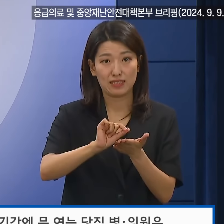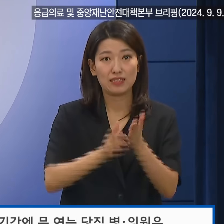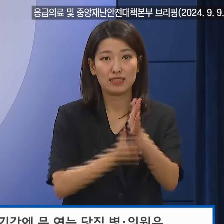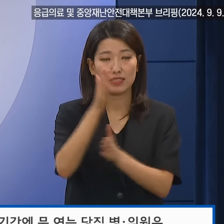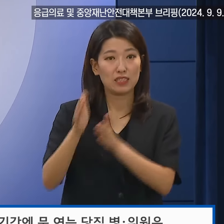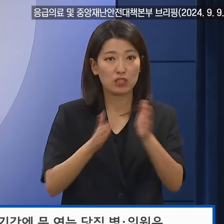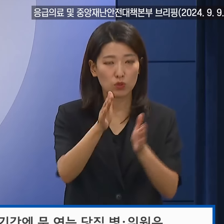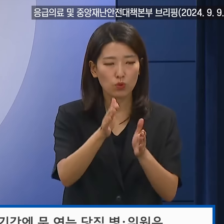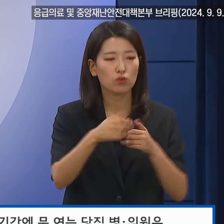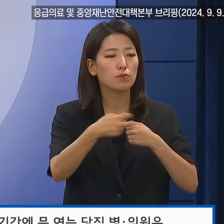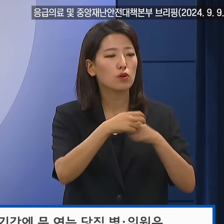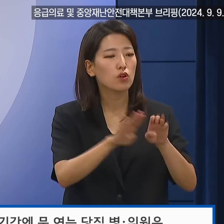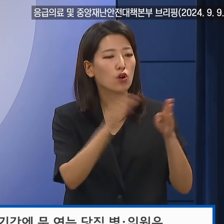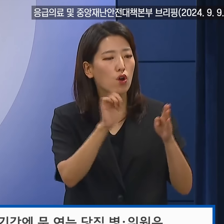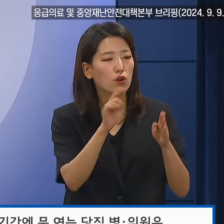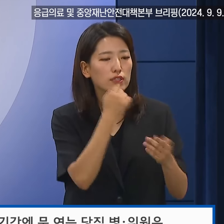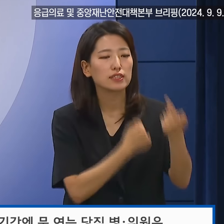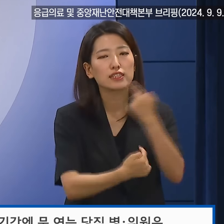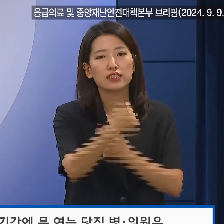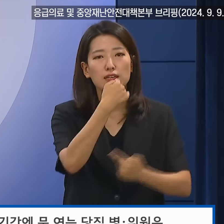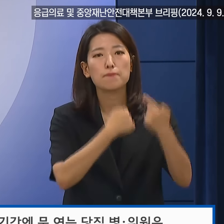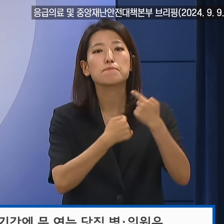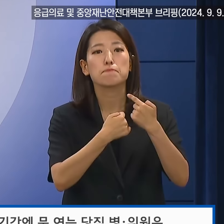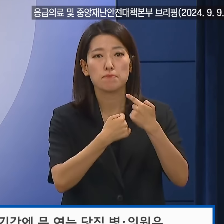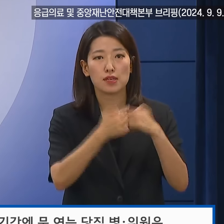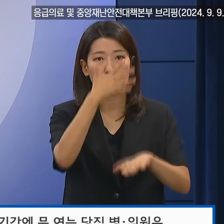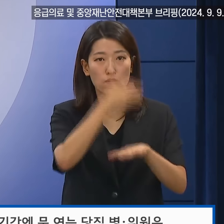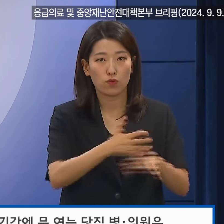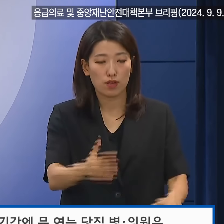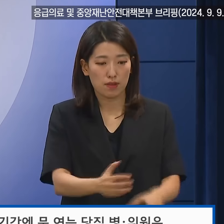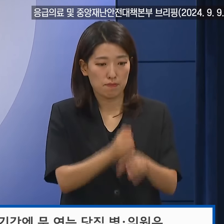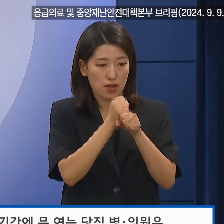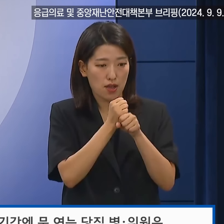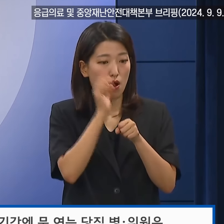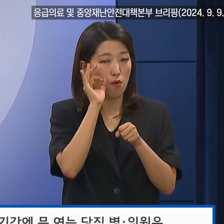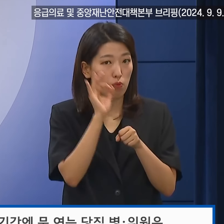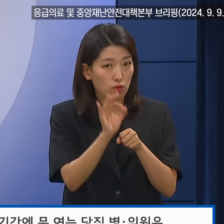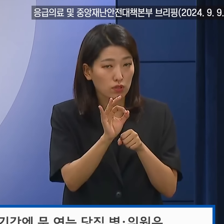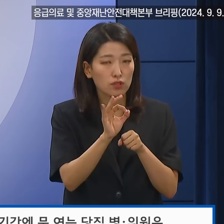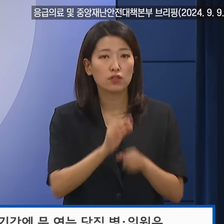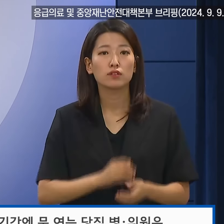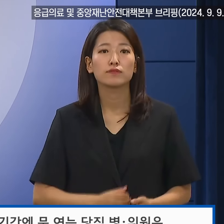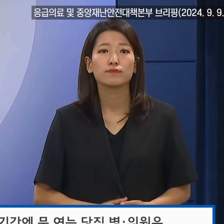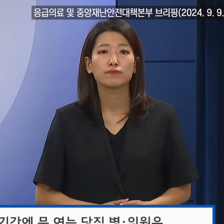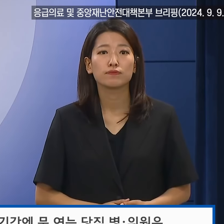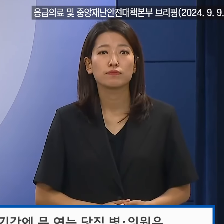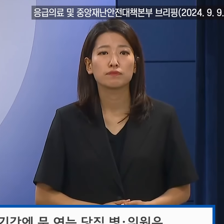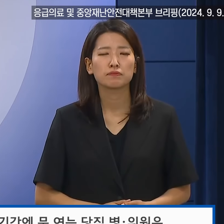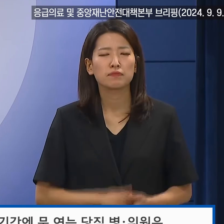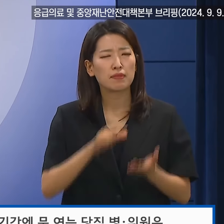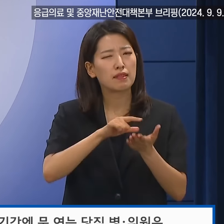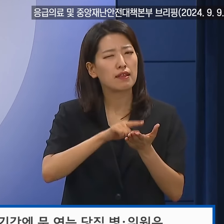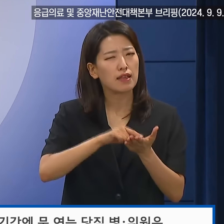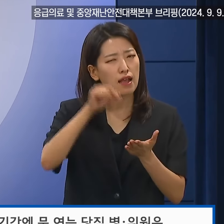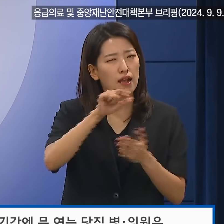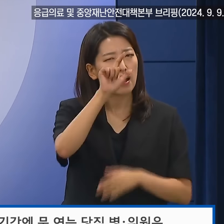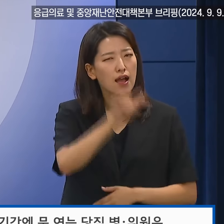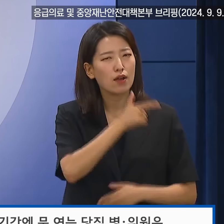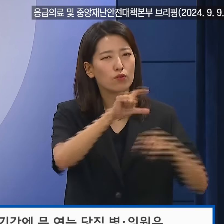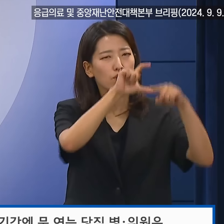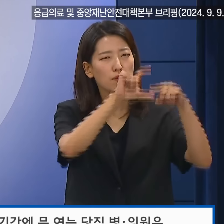신청받은 결과 이번 추석 연휴 기간에 문 여는 당직 병의원은 잠정적으로